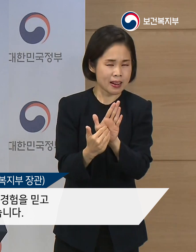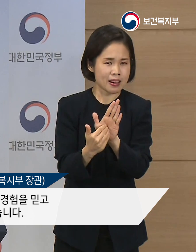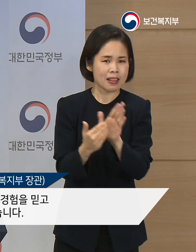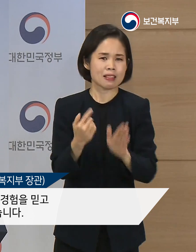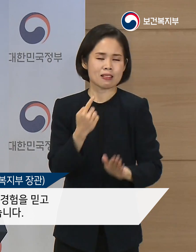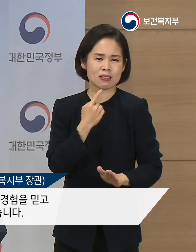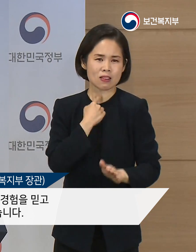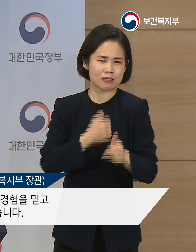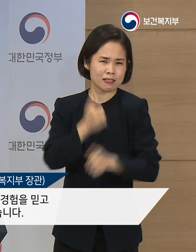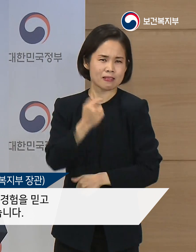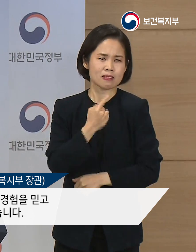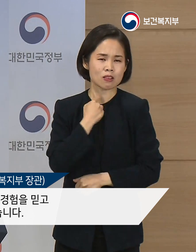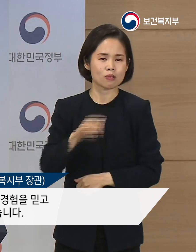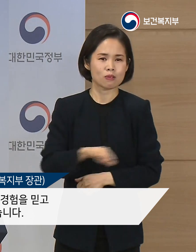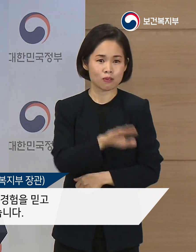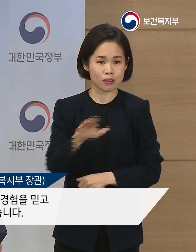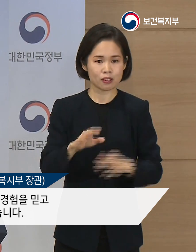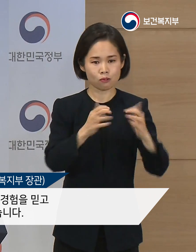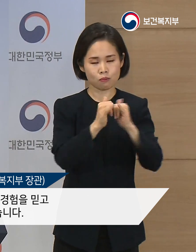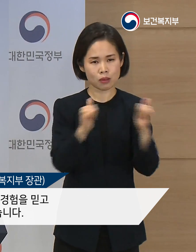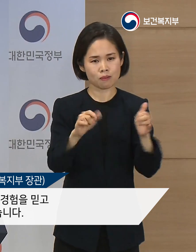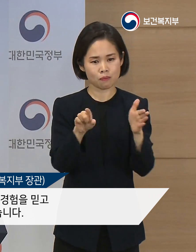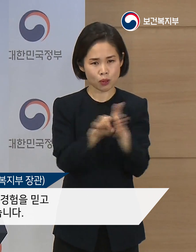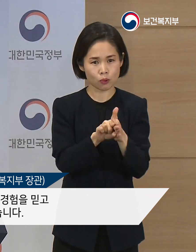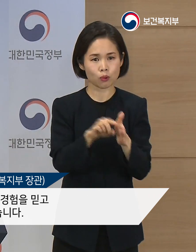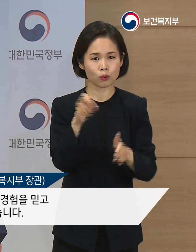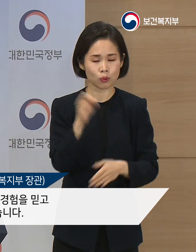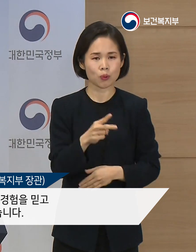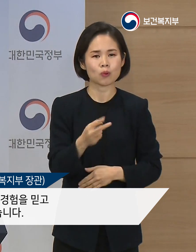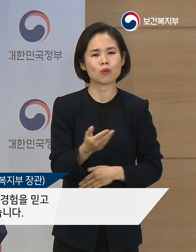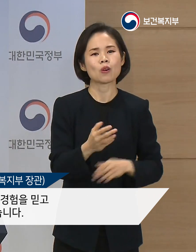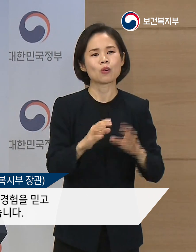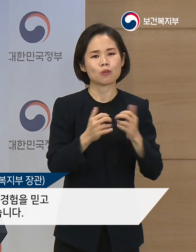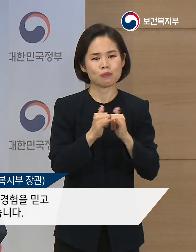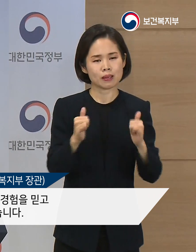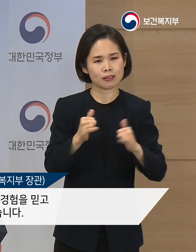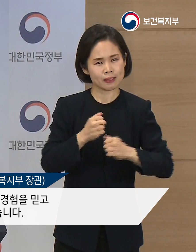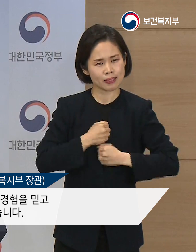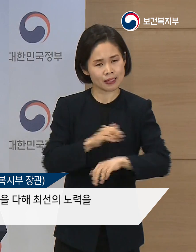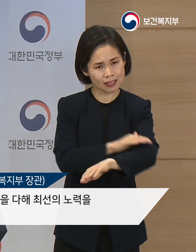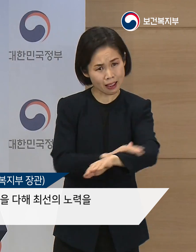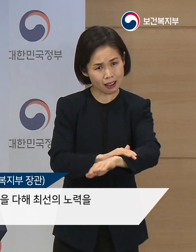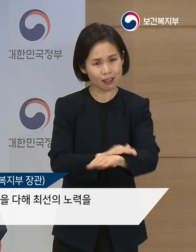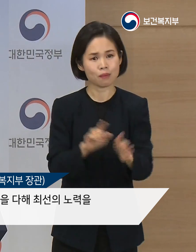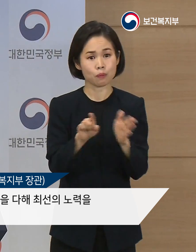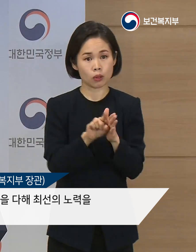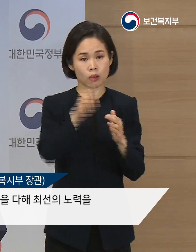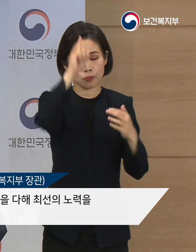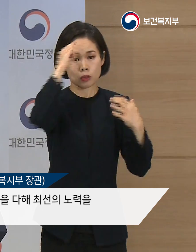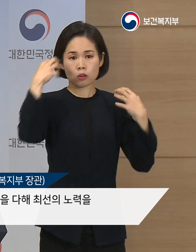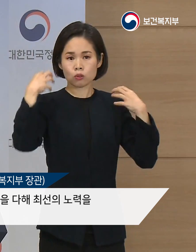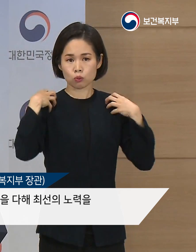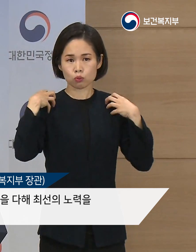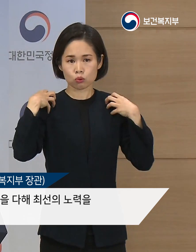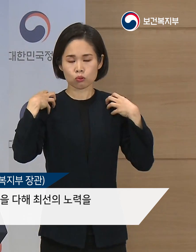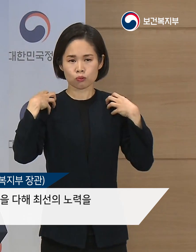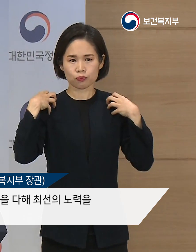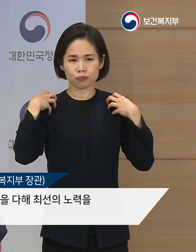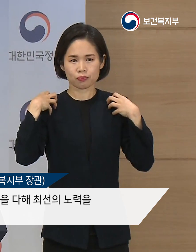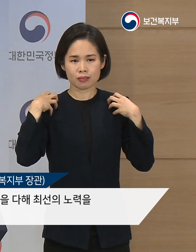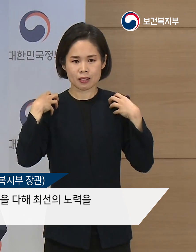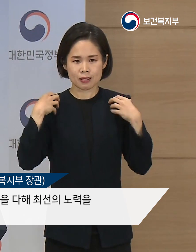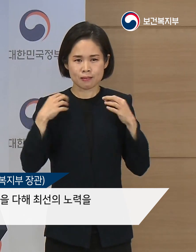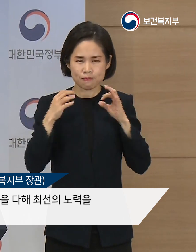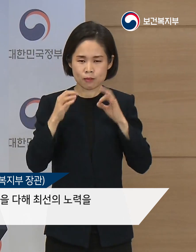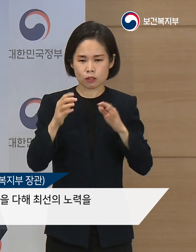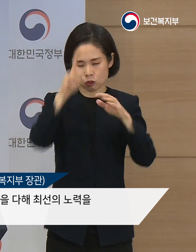우리의 경험을 믿고 우리 국민의 성숙한 시민의식과 힘을 믿습니다. 정부도 방심하지 않고